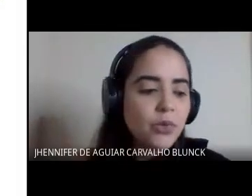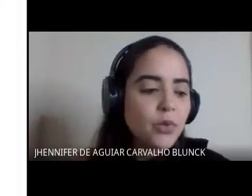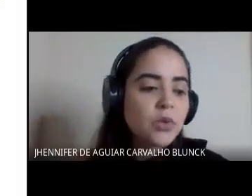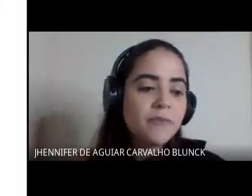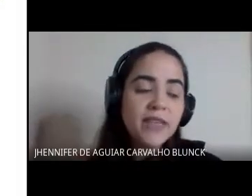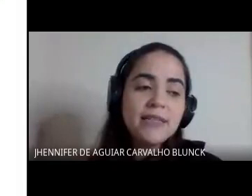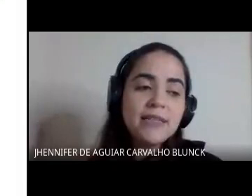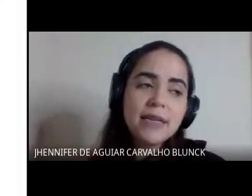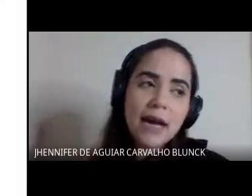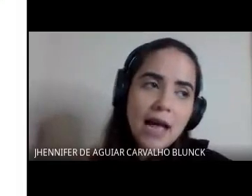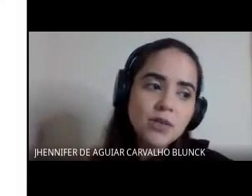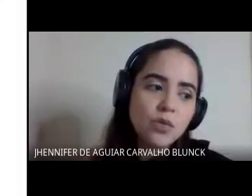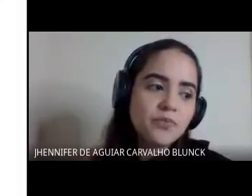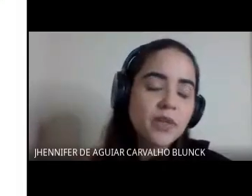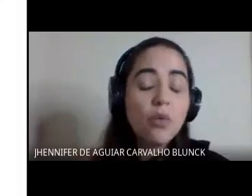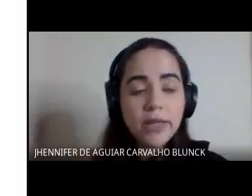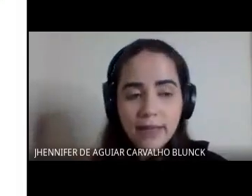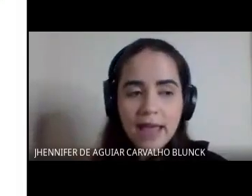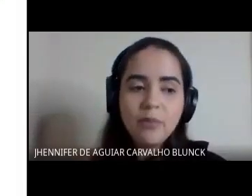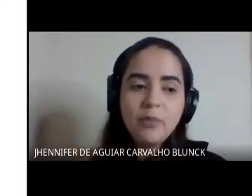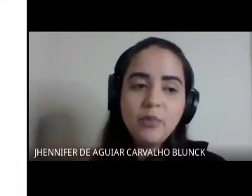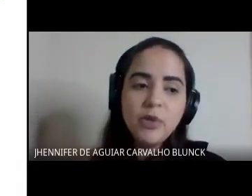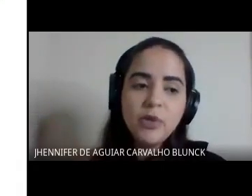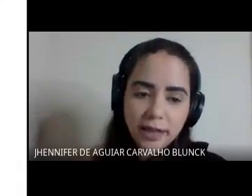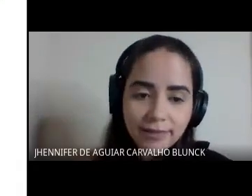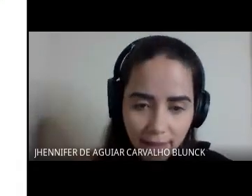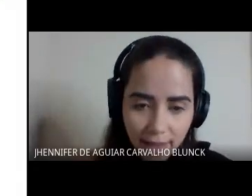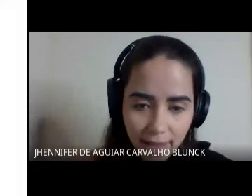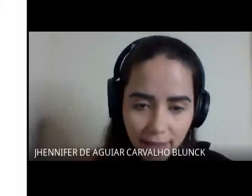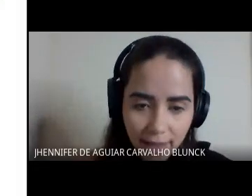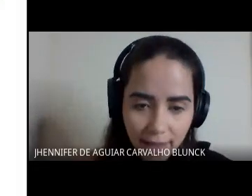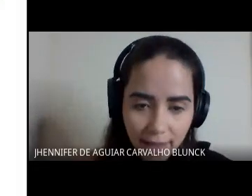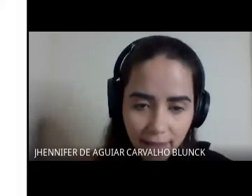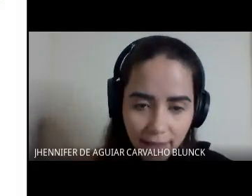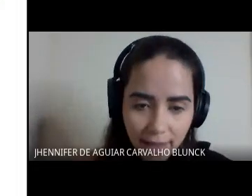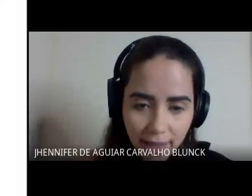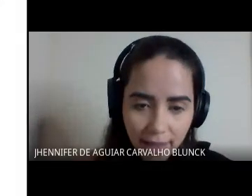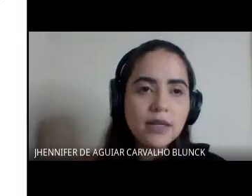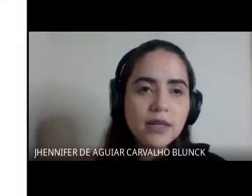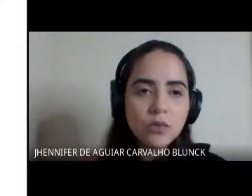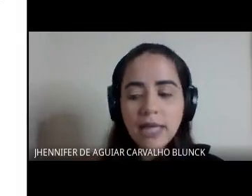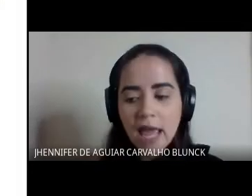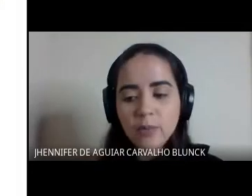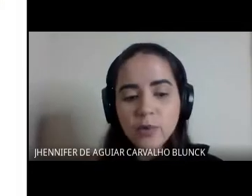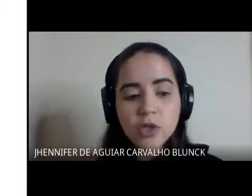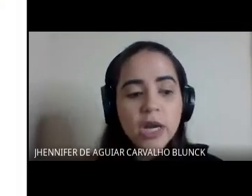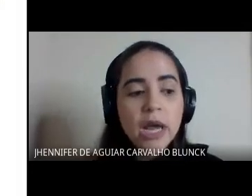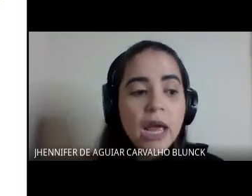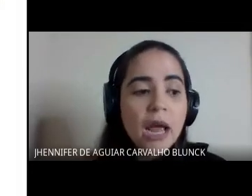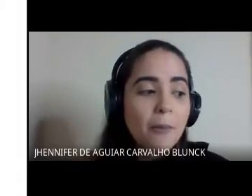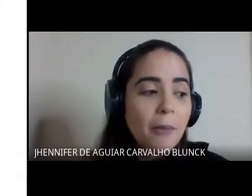os alunos, nesse caso, o intérprete tem que ter. Cada escola, cada aluno tem que ter o seu